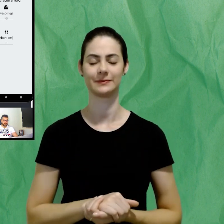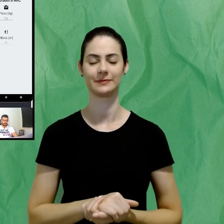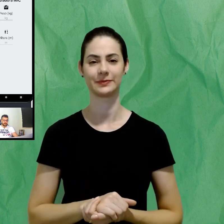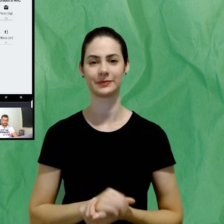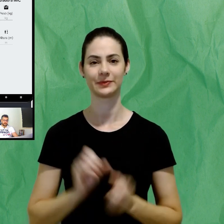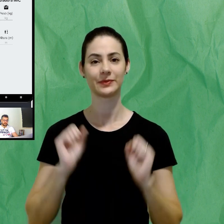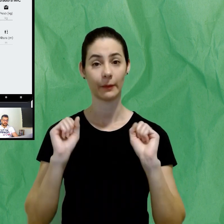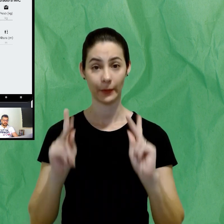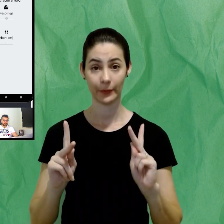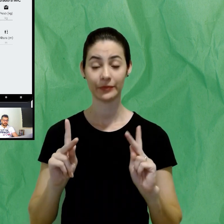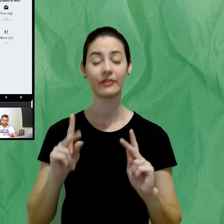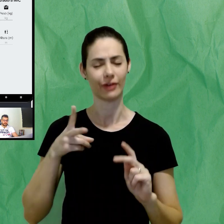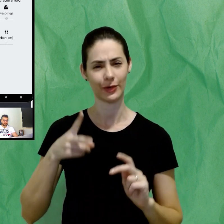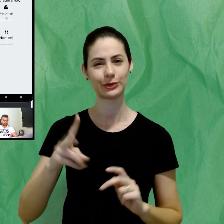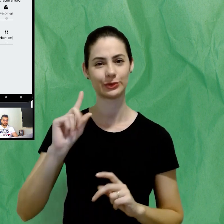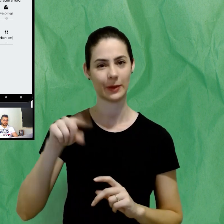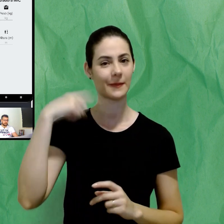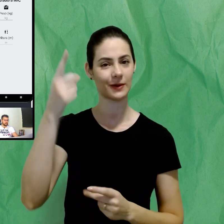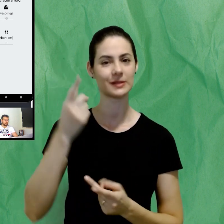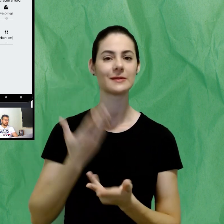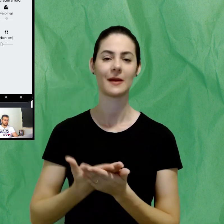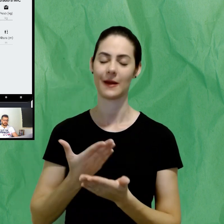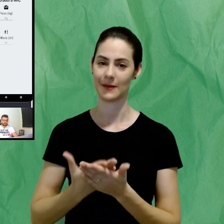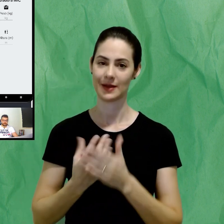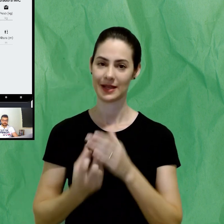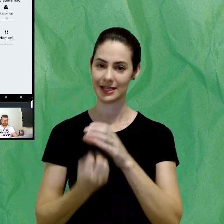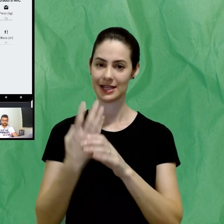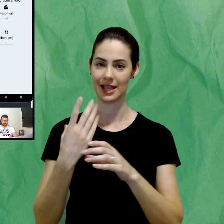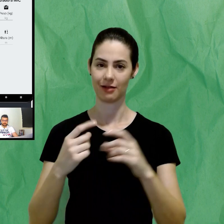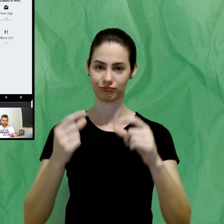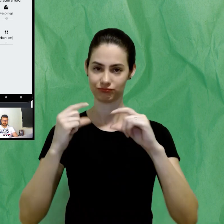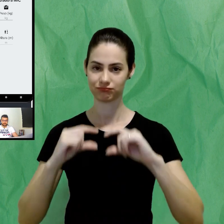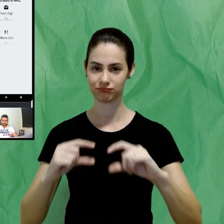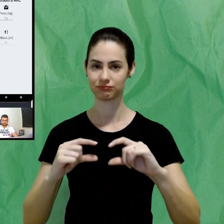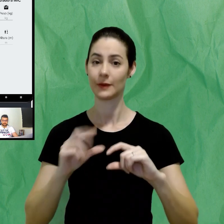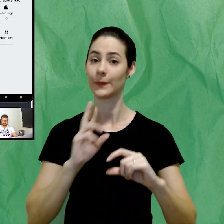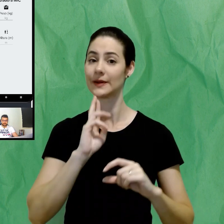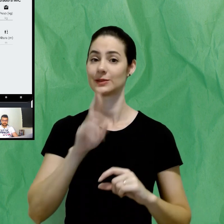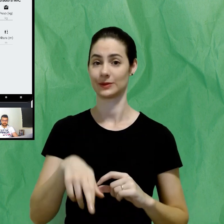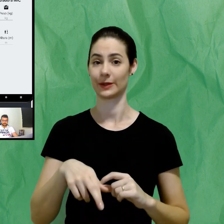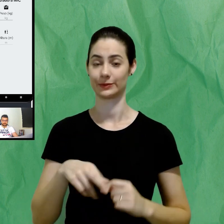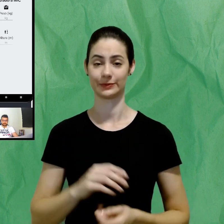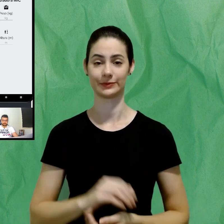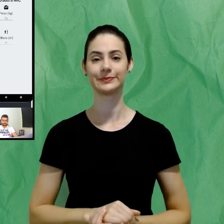tá? Então a gente continua na próxima aula criando aqui o nosso componente de result.